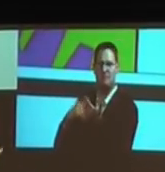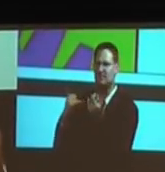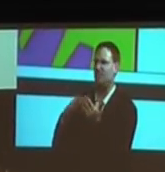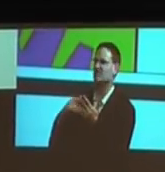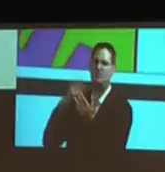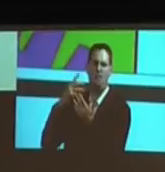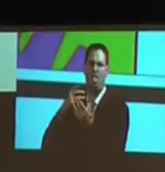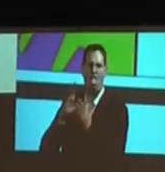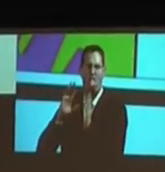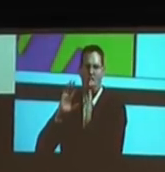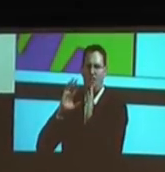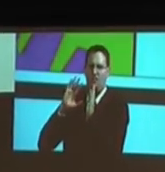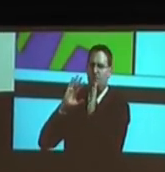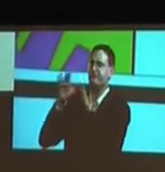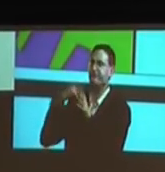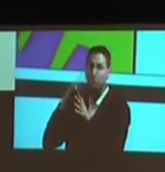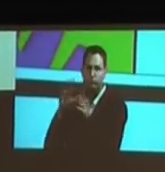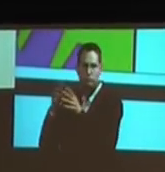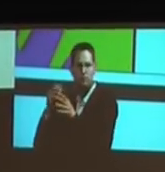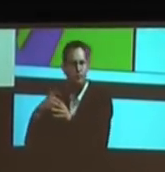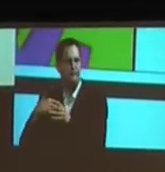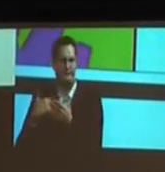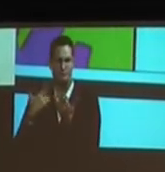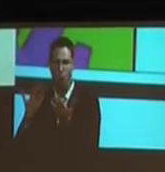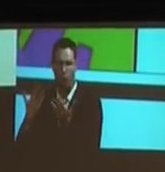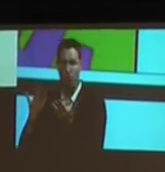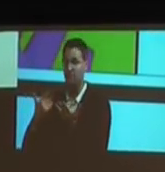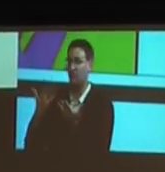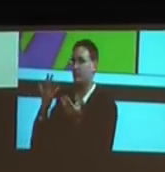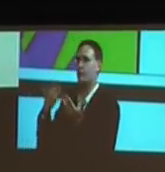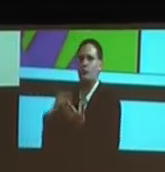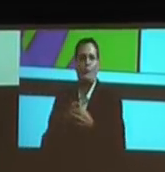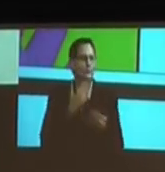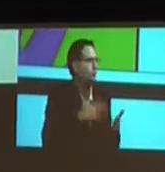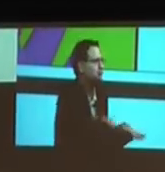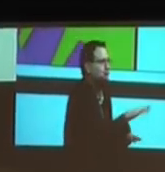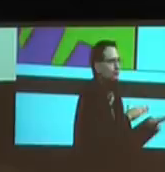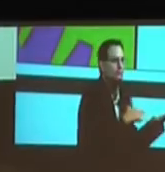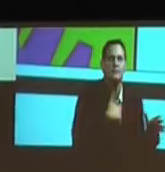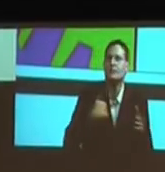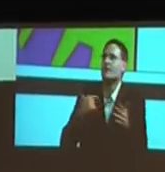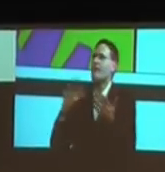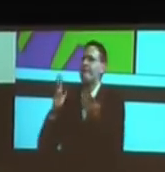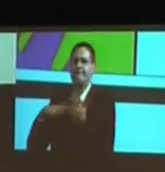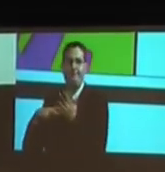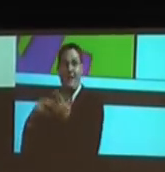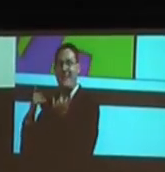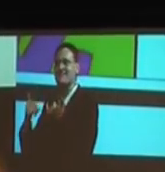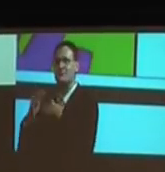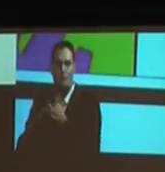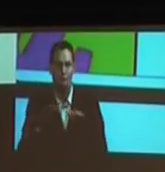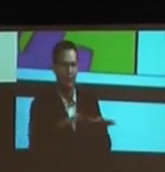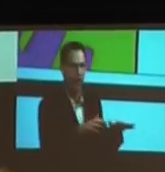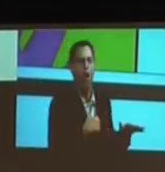seiner Gemeinschaft war er zu Hause. Ich glaube aber, dass wir inzwischen auch eine gewisse Sättigung erreicht haben, dass